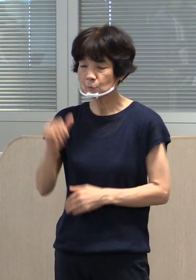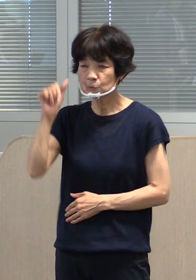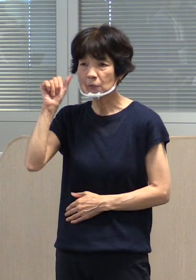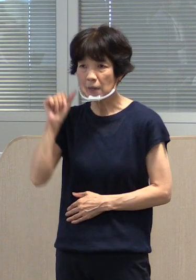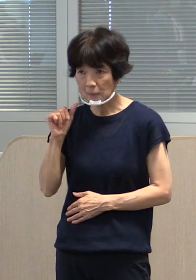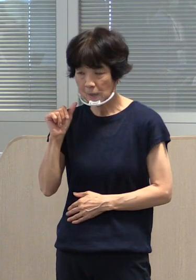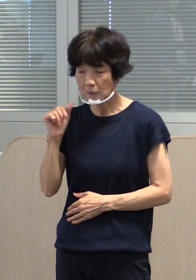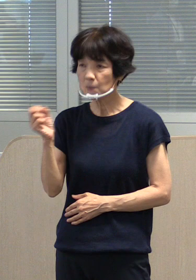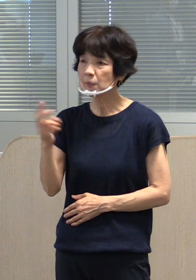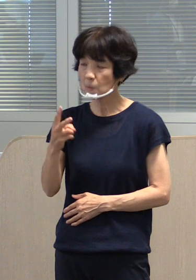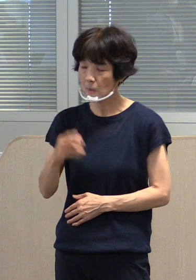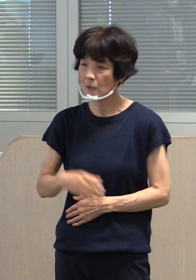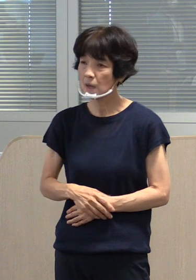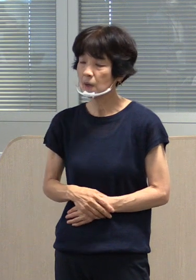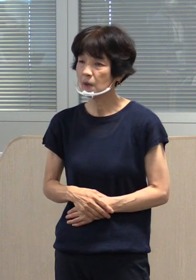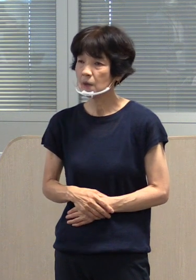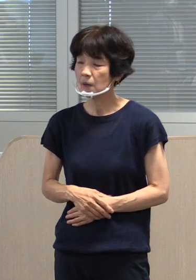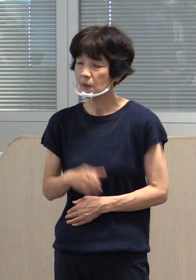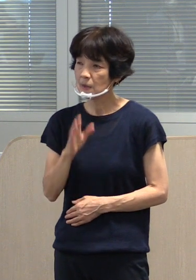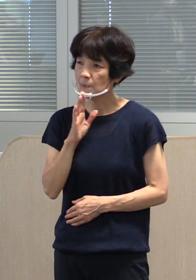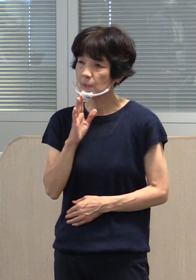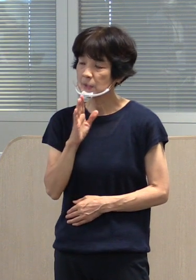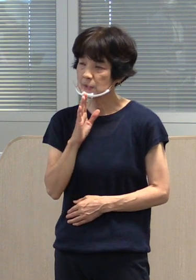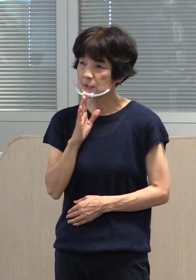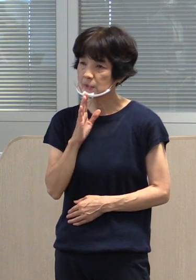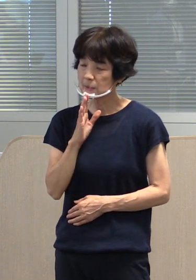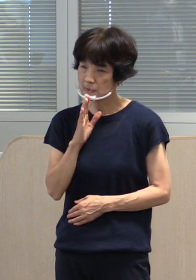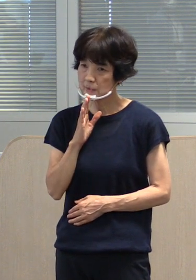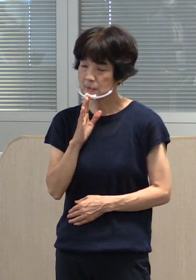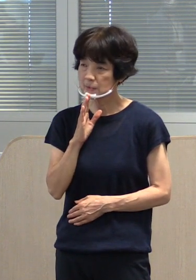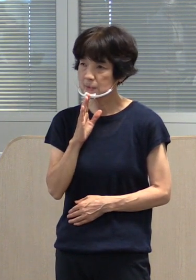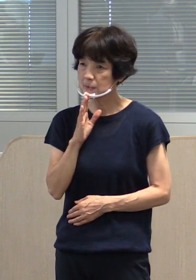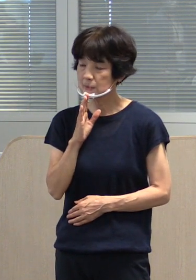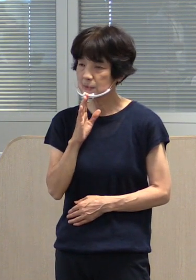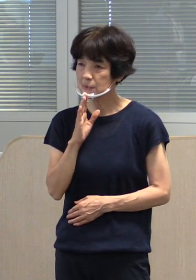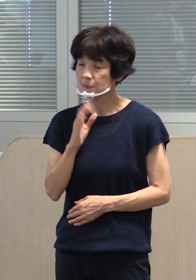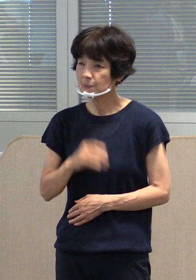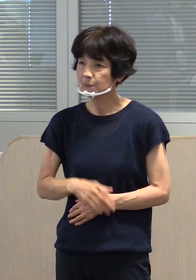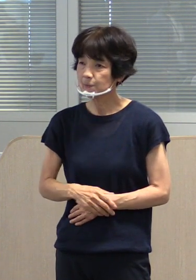ですねやっぱり一方で